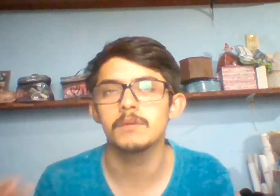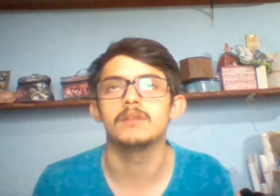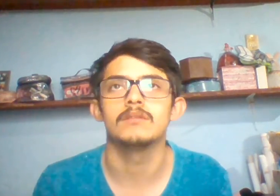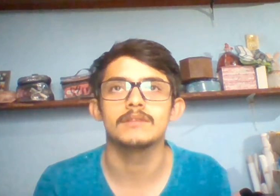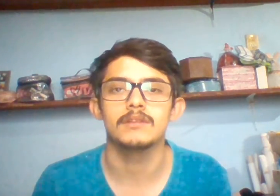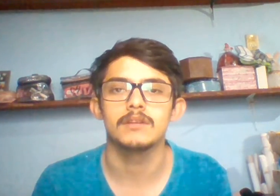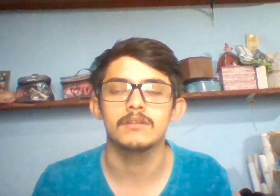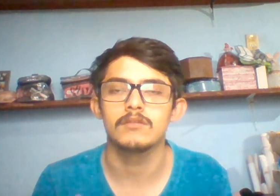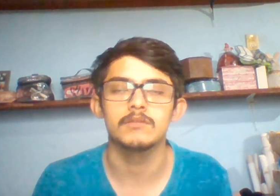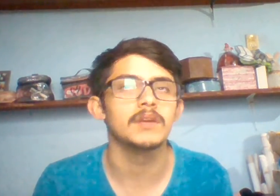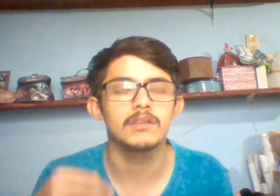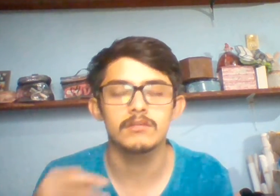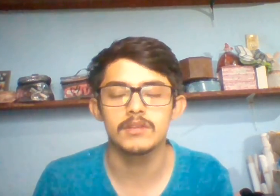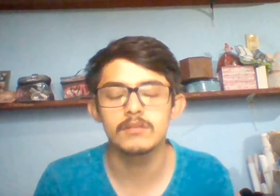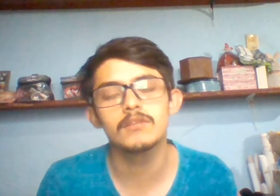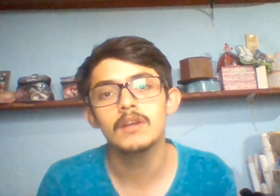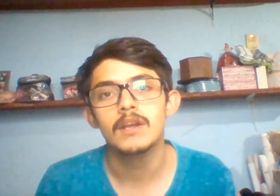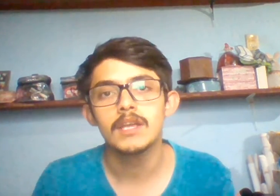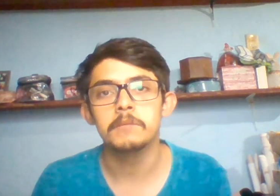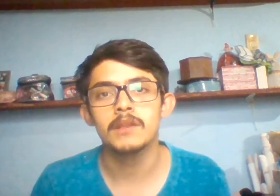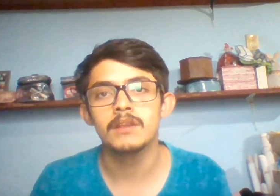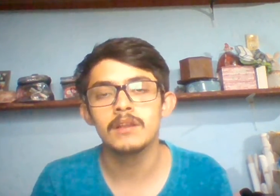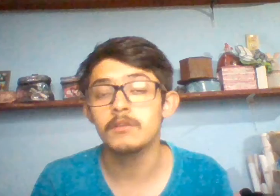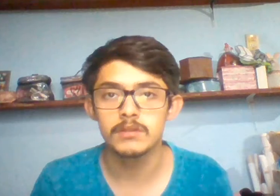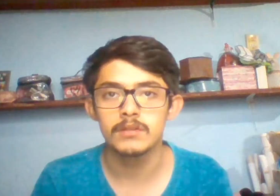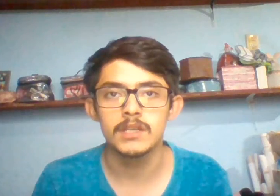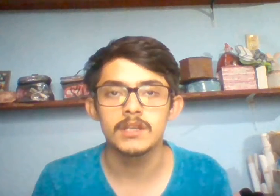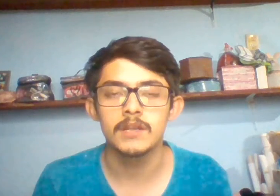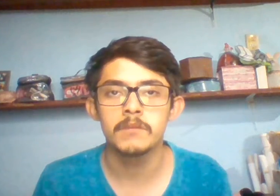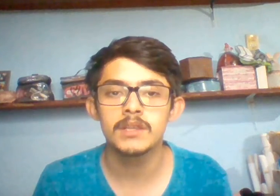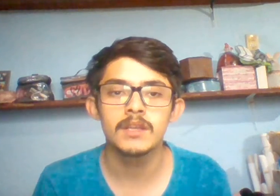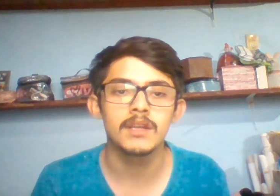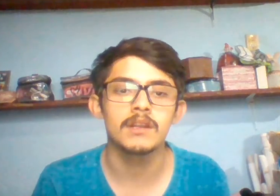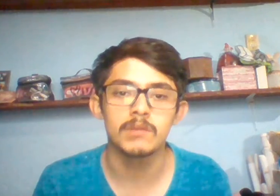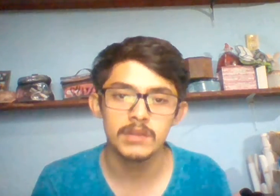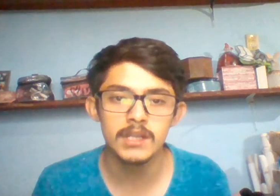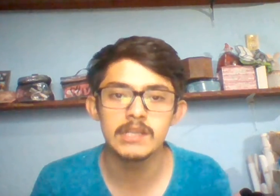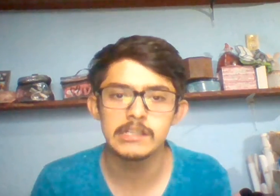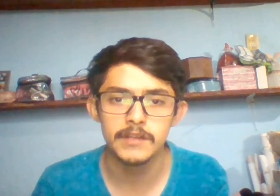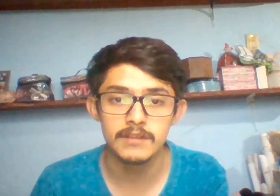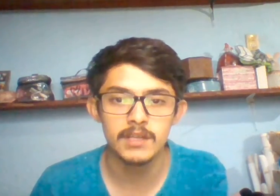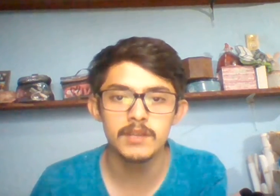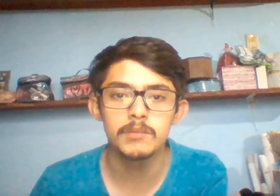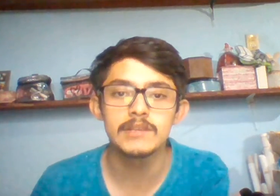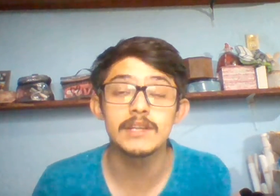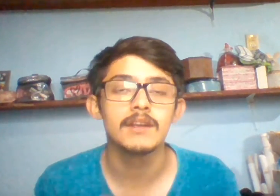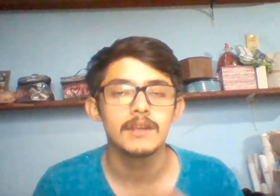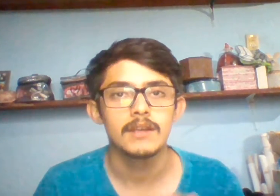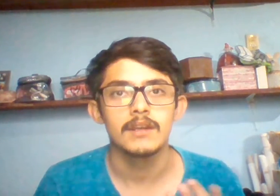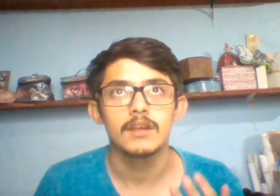viendo documentos y todo eso, y me enteré que el voltaje y el diferencial de potencial